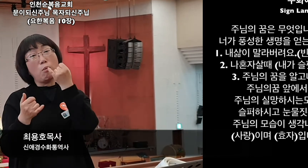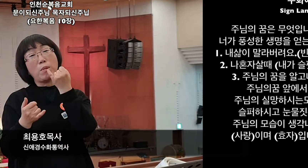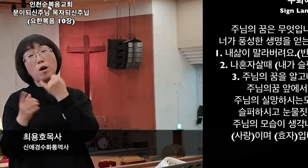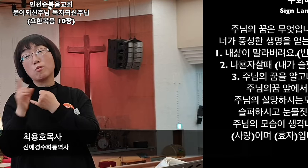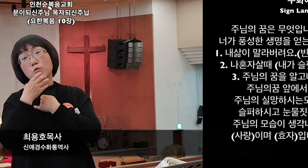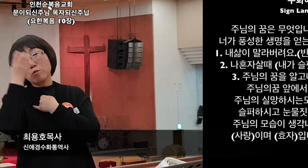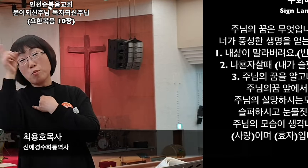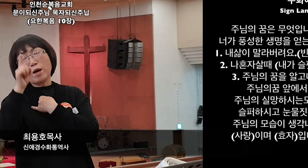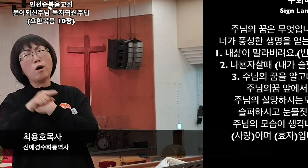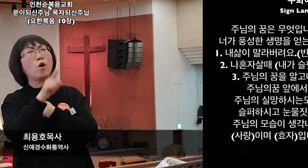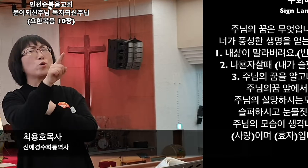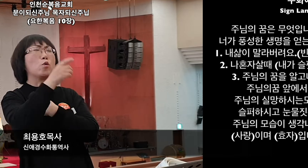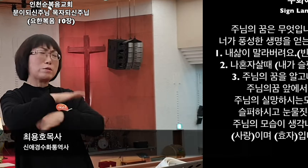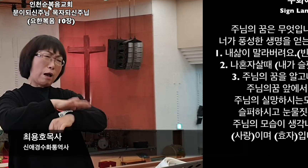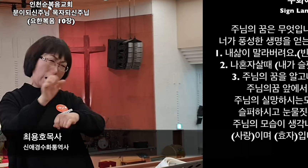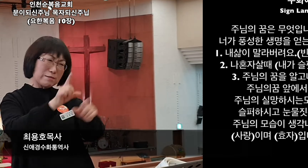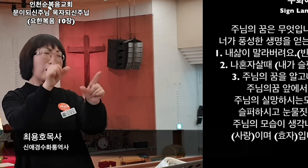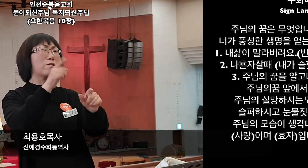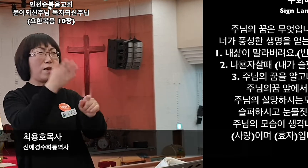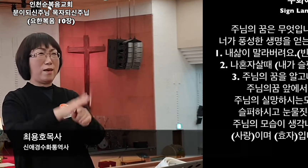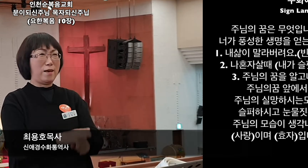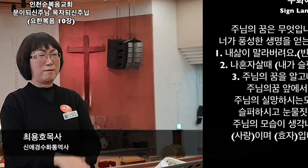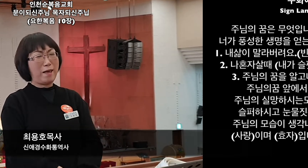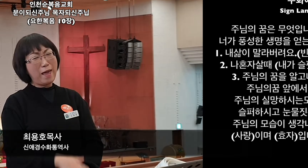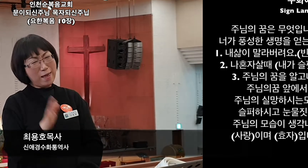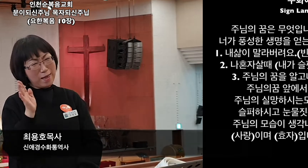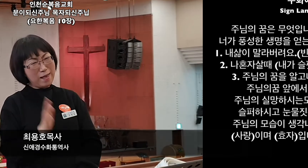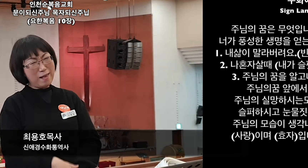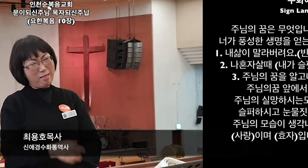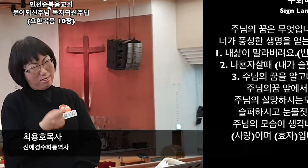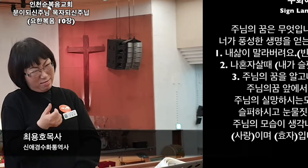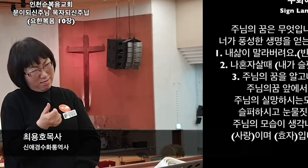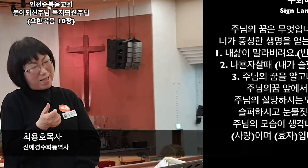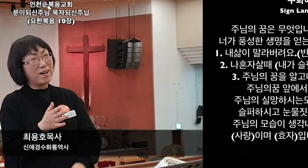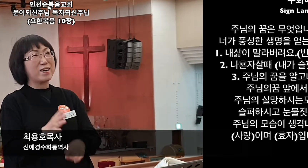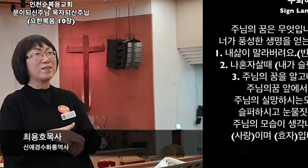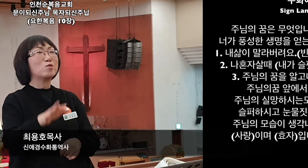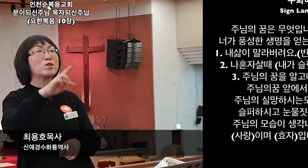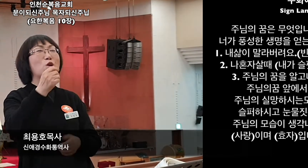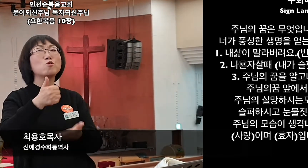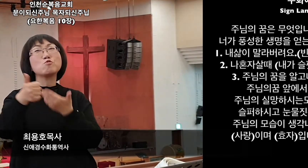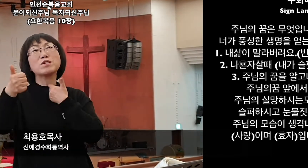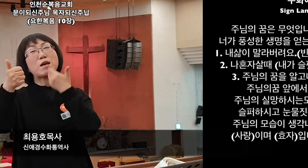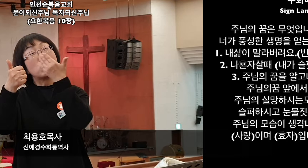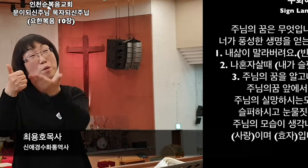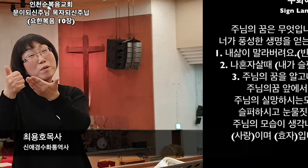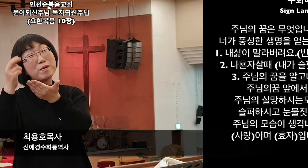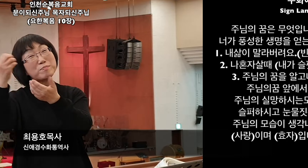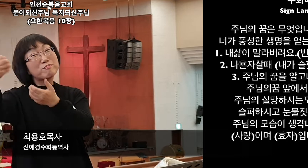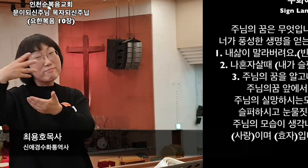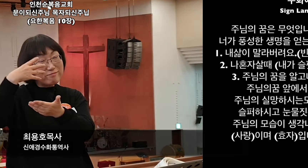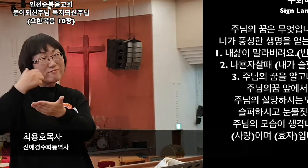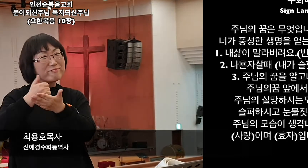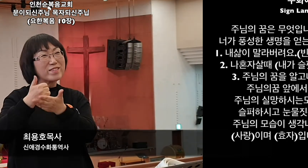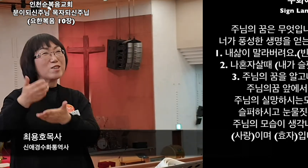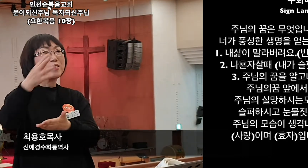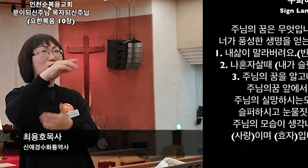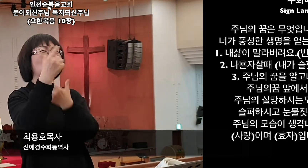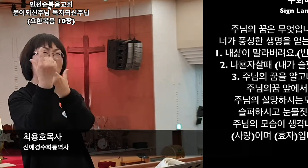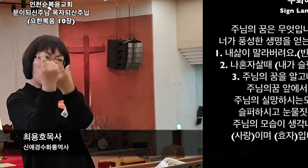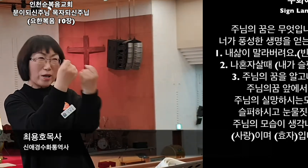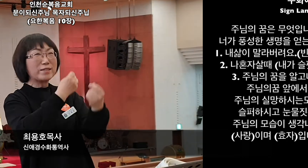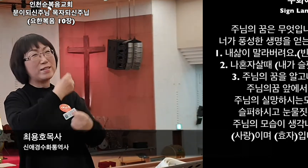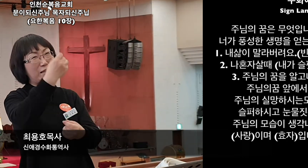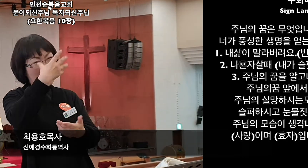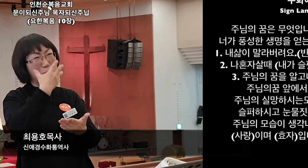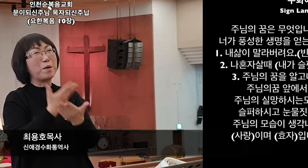뭐예요? 너 잘 사는 거다 라고 얘기해요. 에게게 라고 얘기합니다. 우리도 주님한테 가서 물어보면 아마 주님 그렇게 대답하시면 우리도 그렇게 말할지도